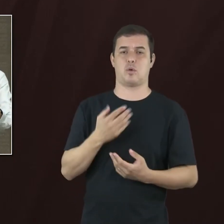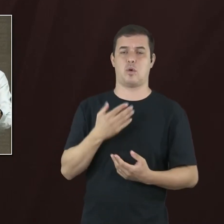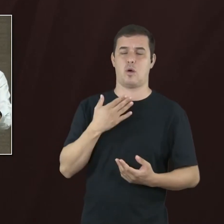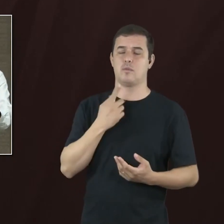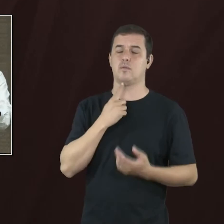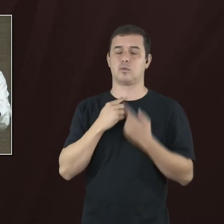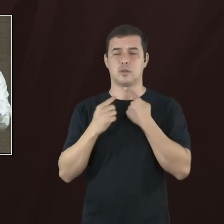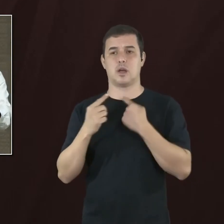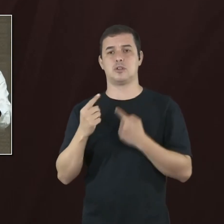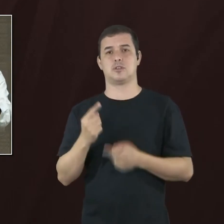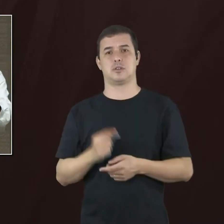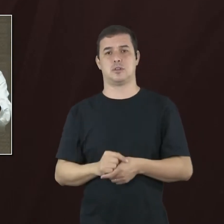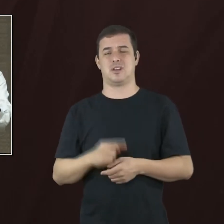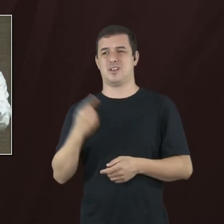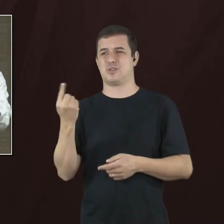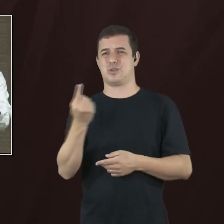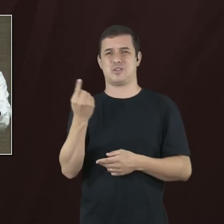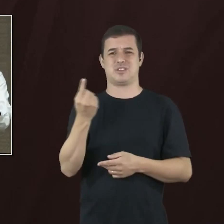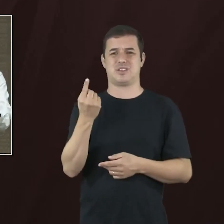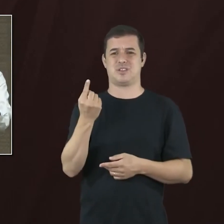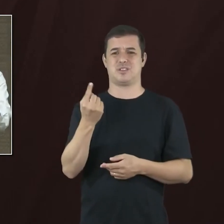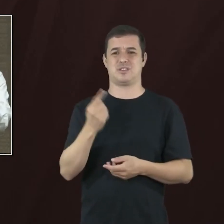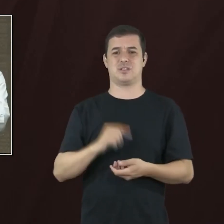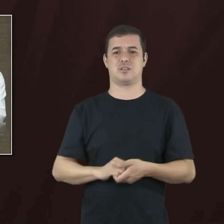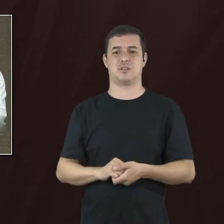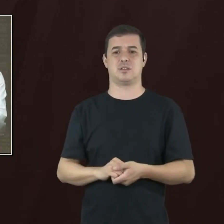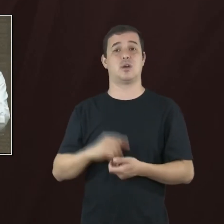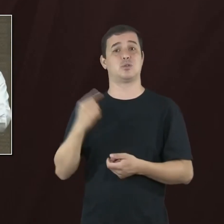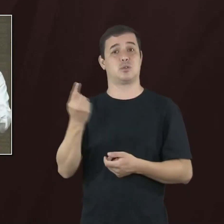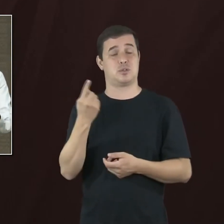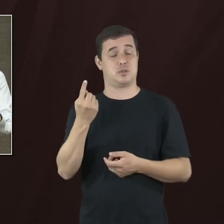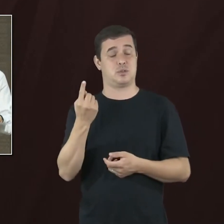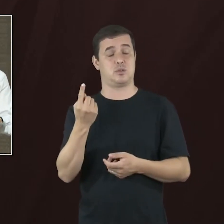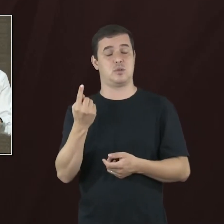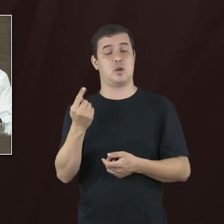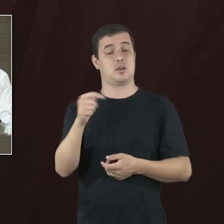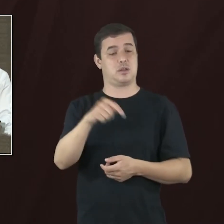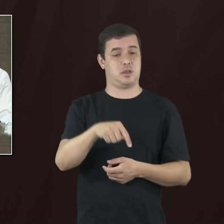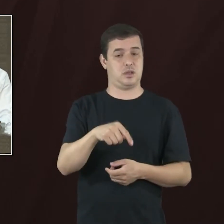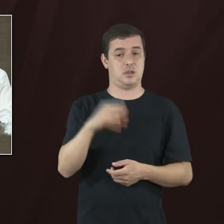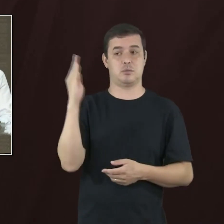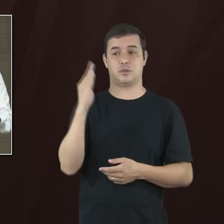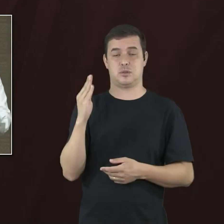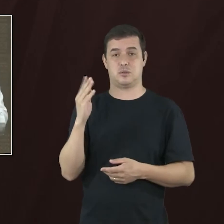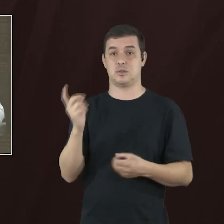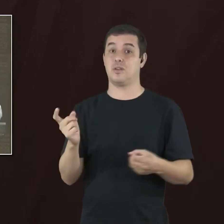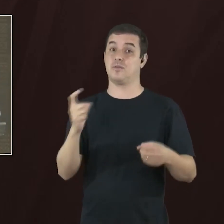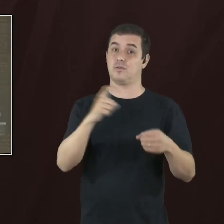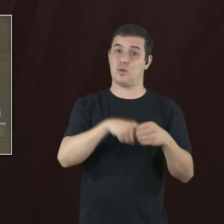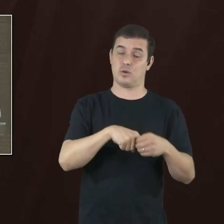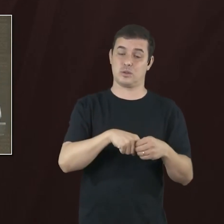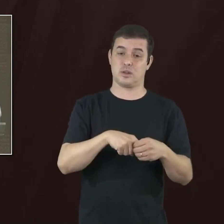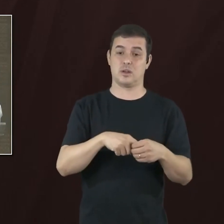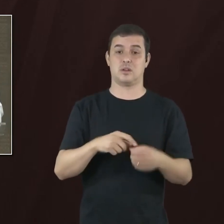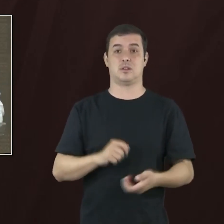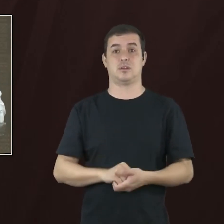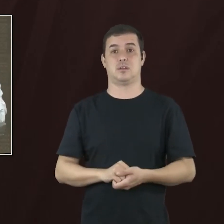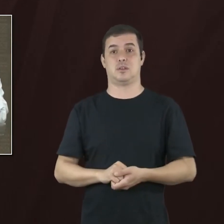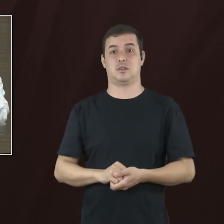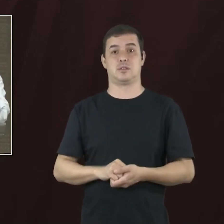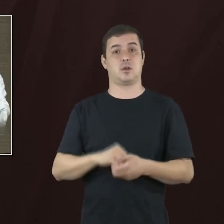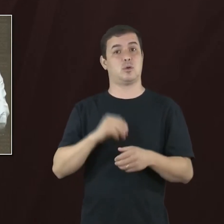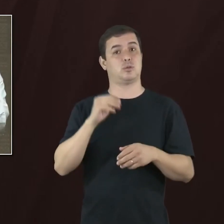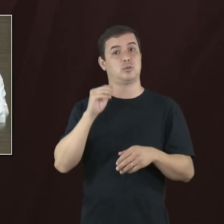você não venha sozinho, porque se você vier sozinho, você vai voltar e não vai vir mais. Se isso for